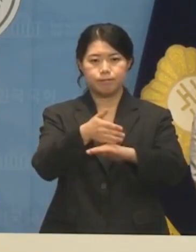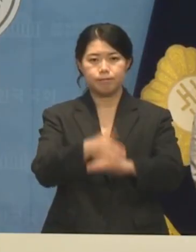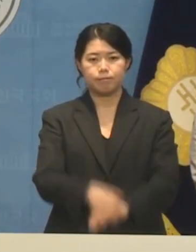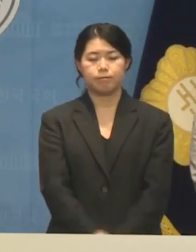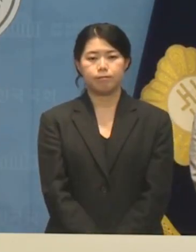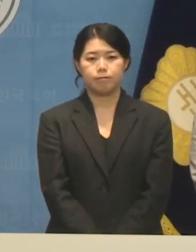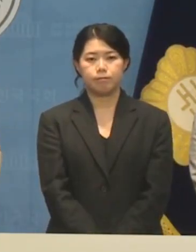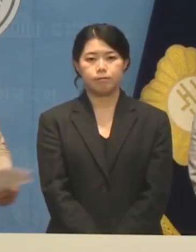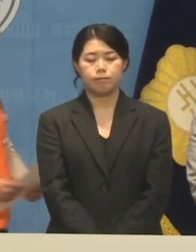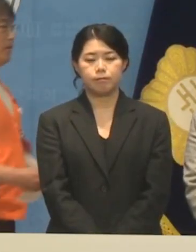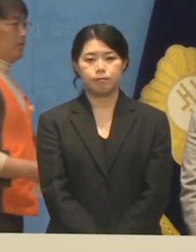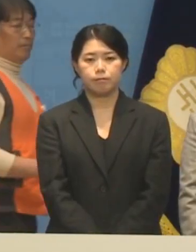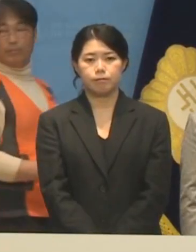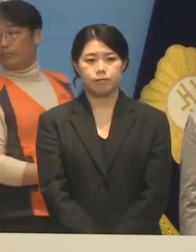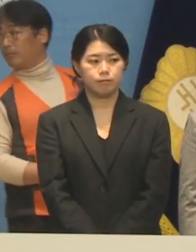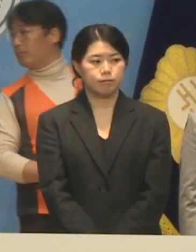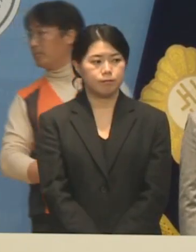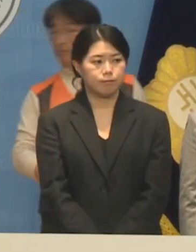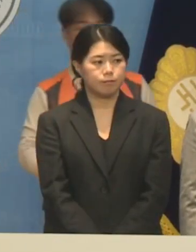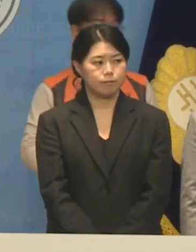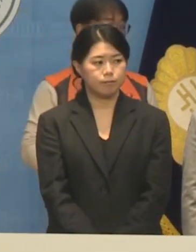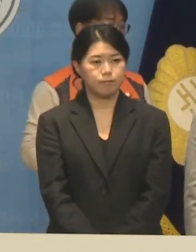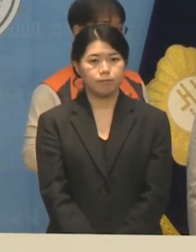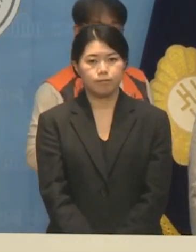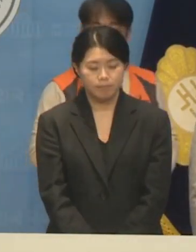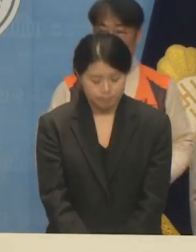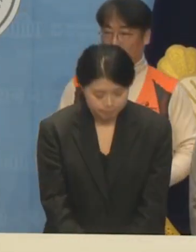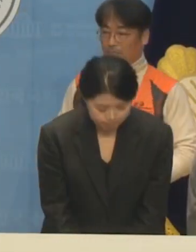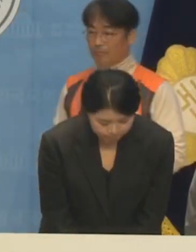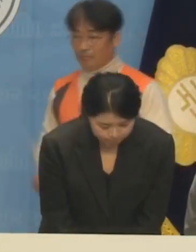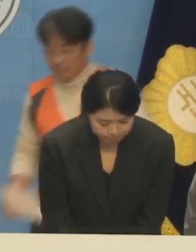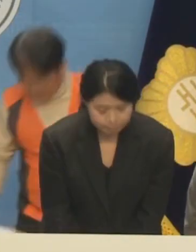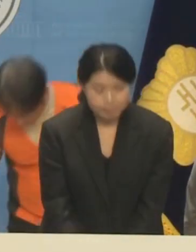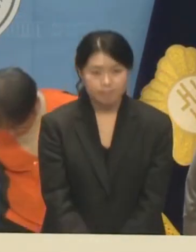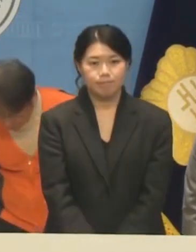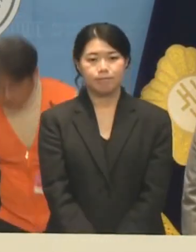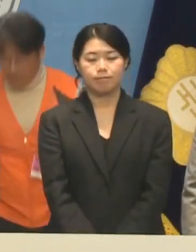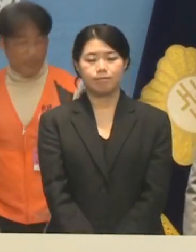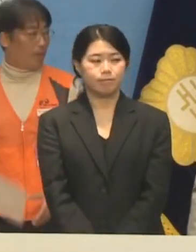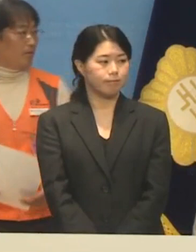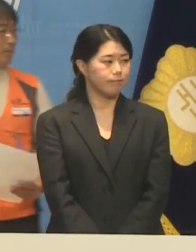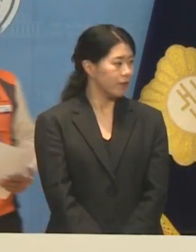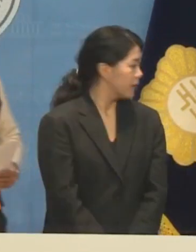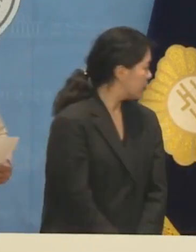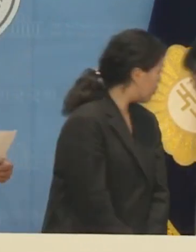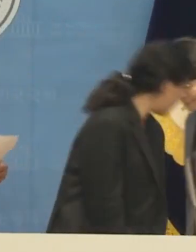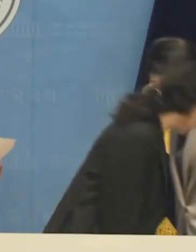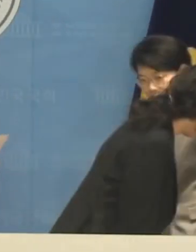수고하셨습니다.